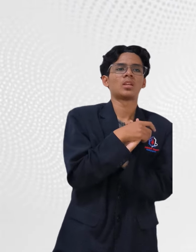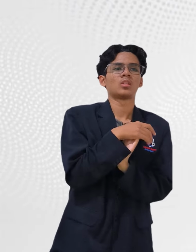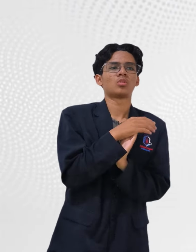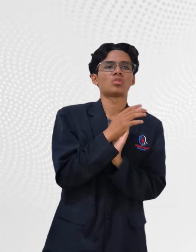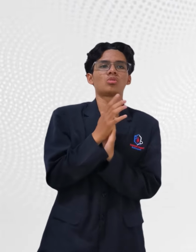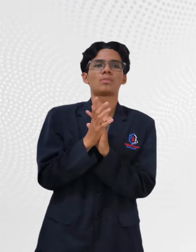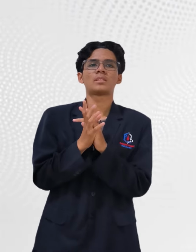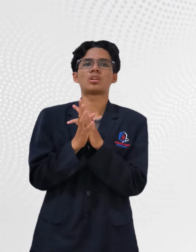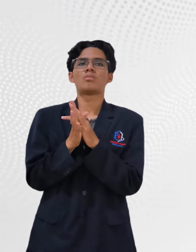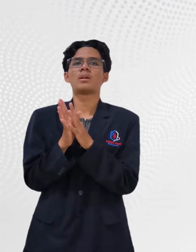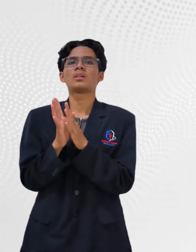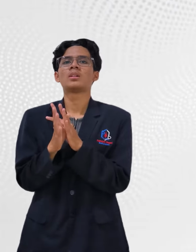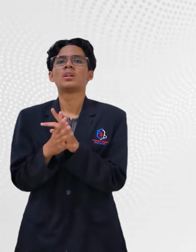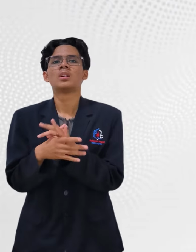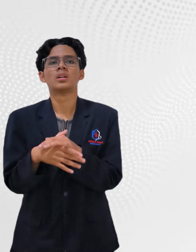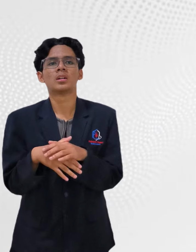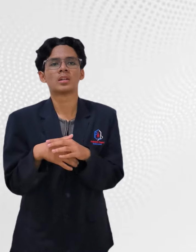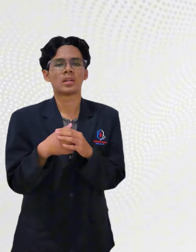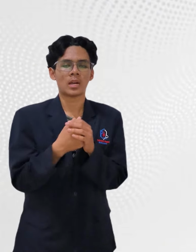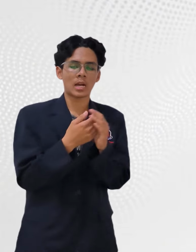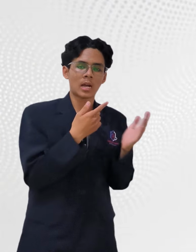second. Terus untuk panjang gelombang